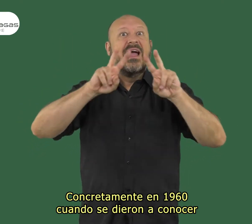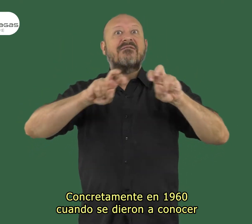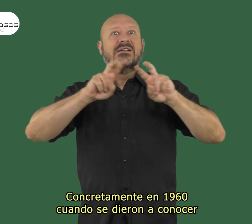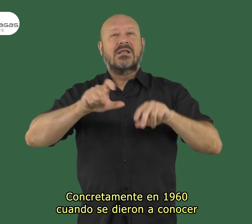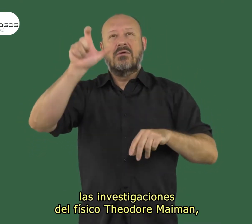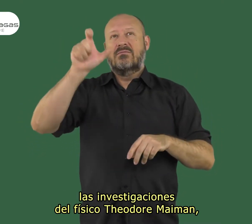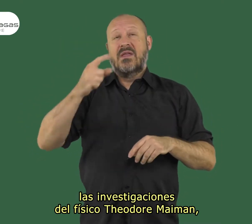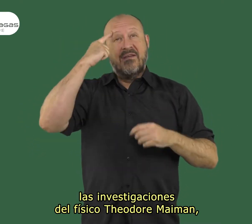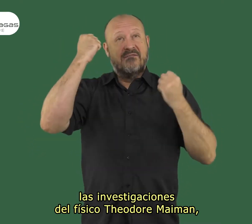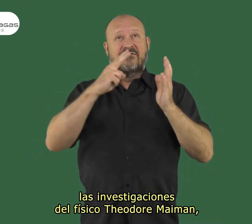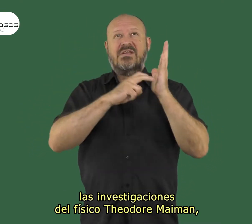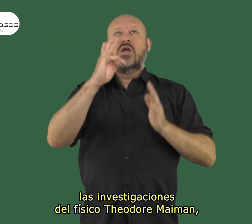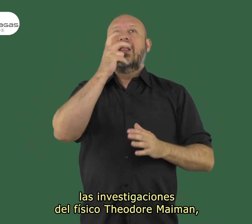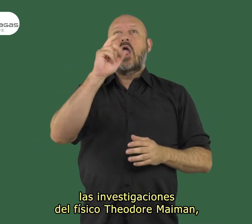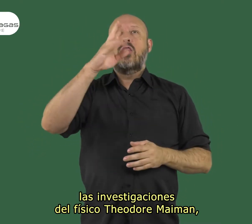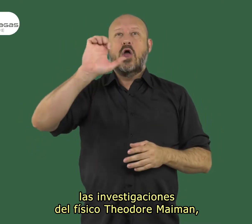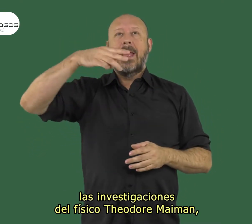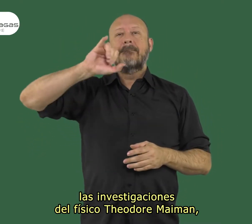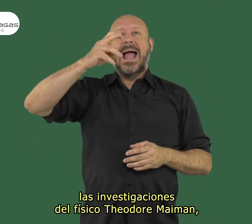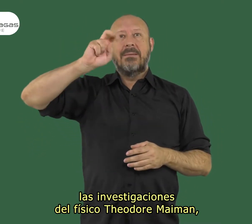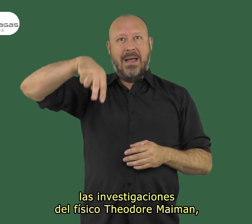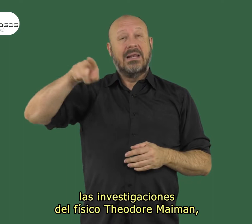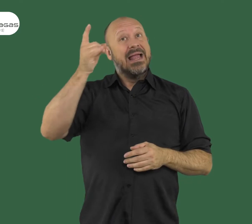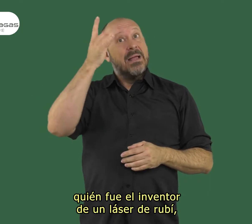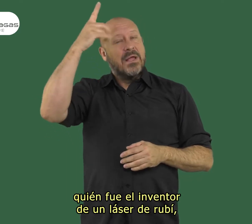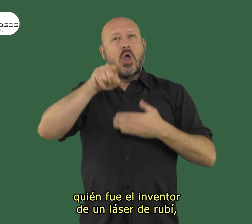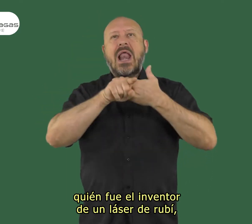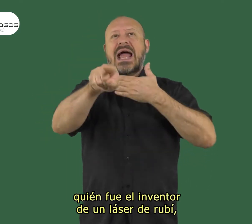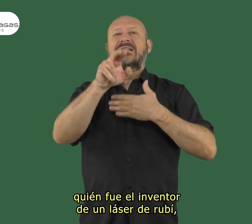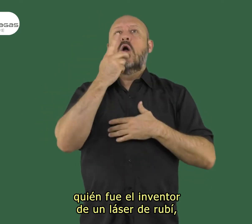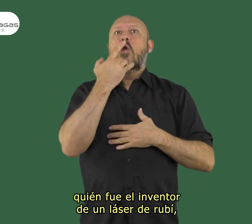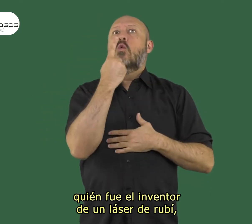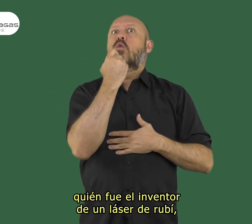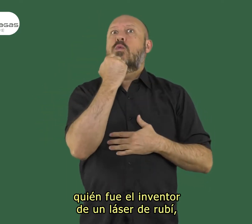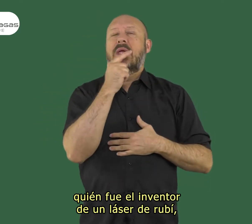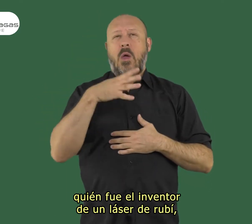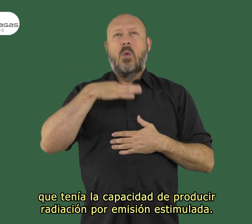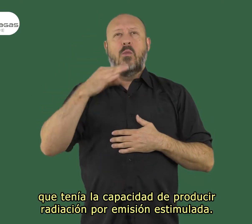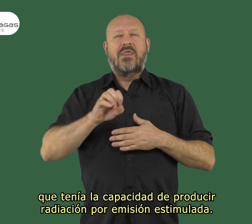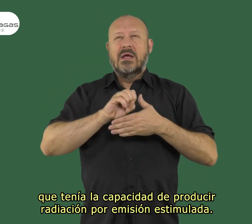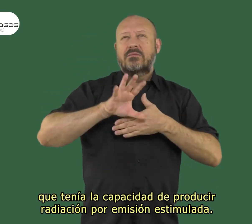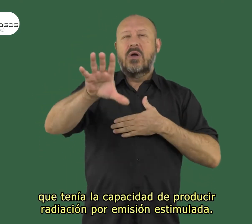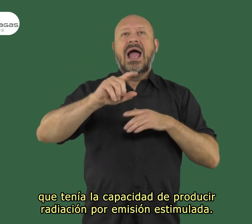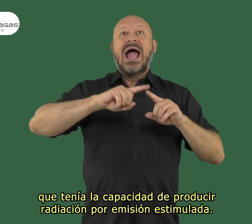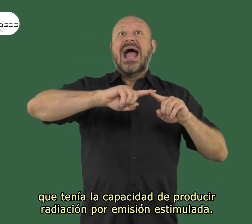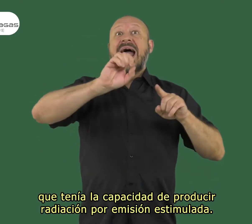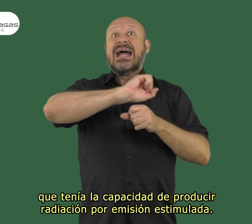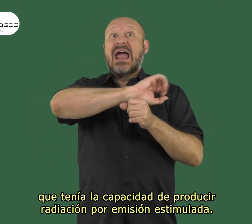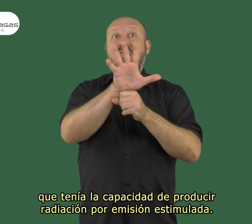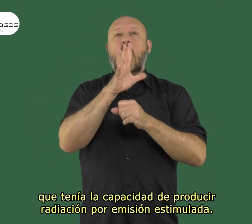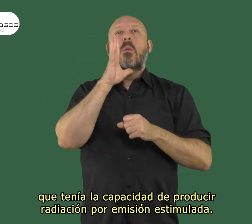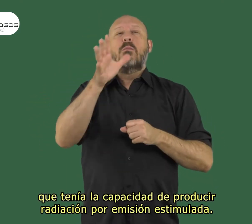se dieron a conocer las investigaciones del físico Theodore Meiman, quien fue el inventor de un láser de rubí que tenía la capacidad de